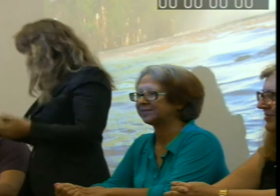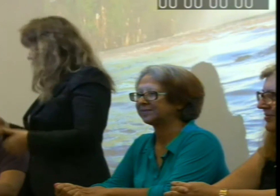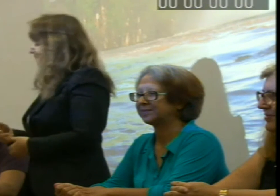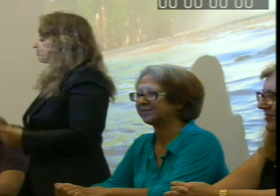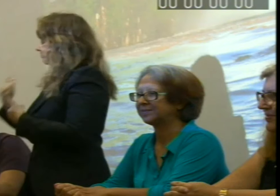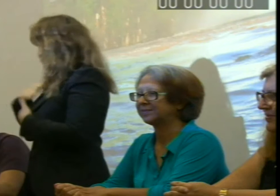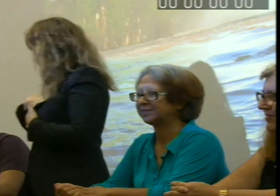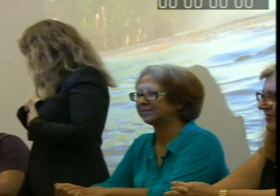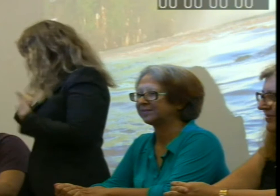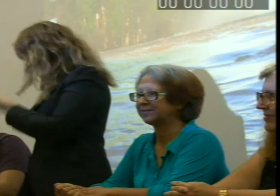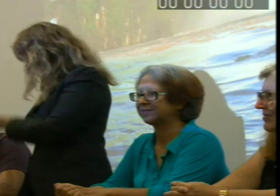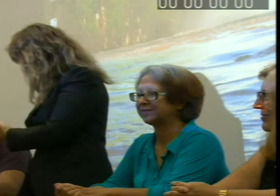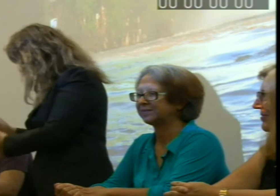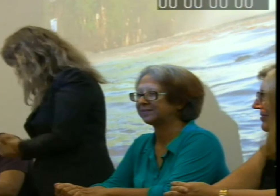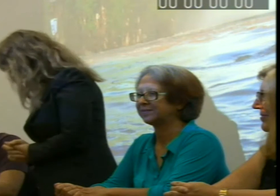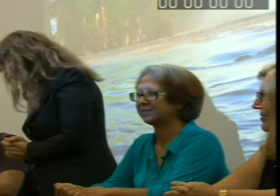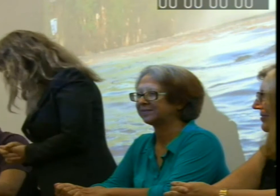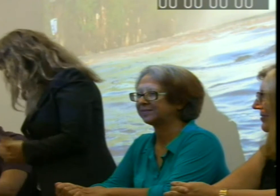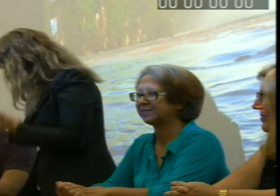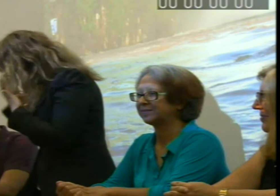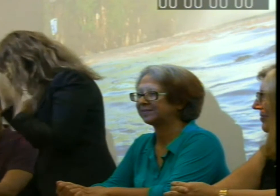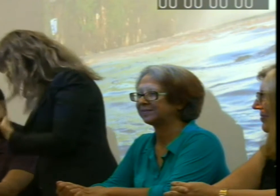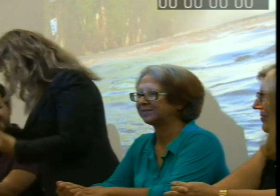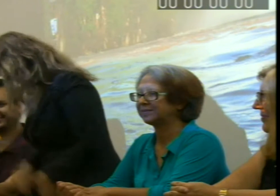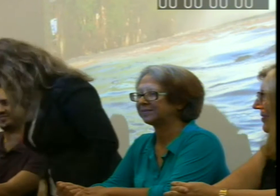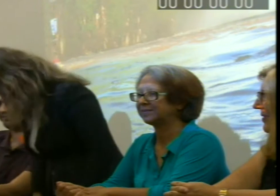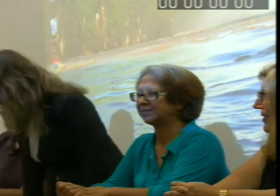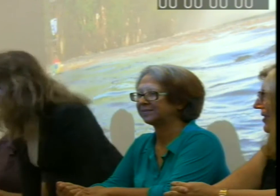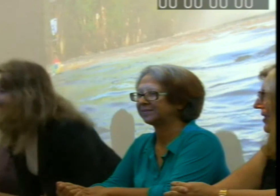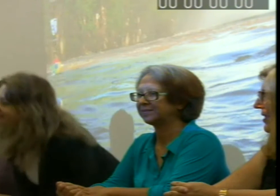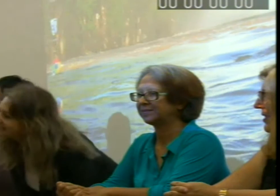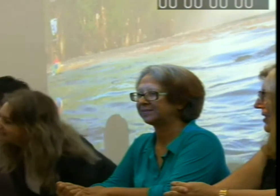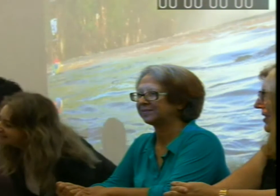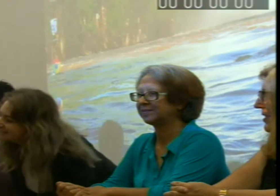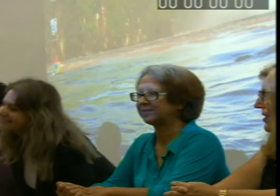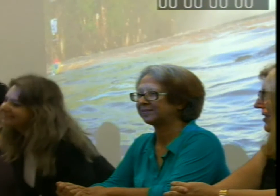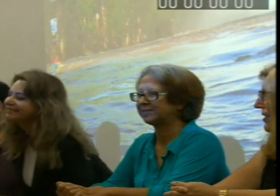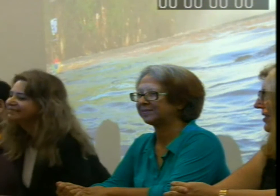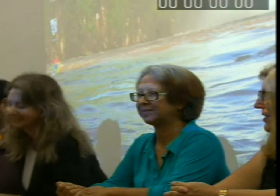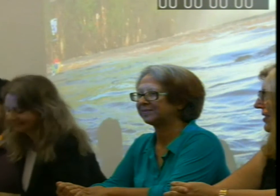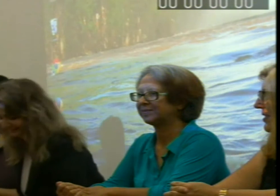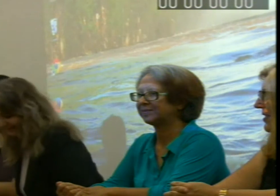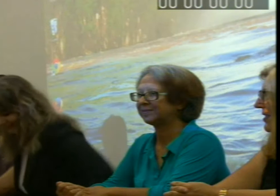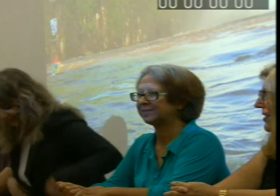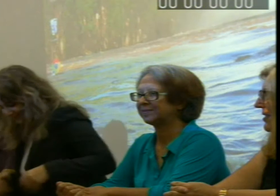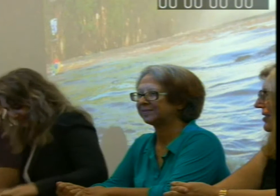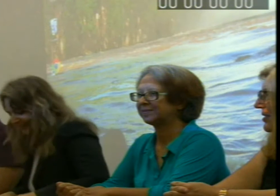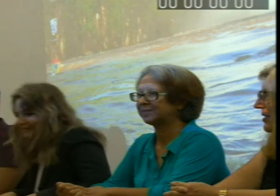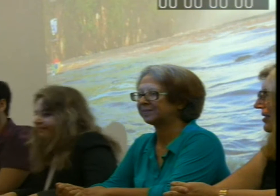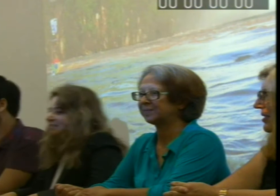vocês Então declaro aberta aqui na presença do professor Senor jit Wilson